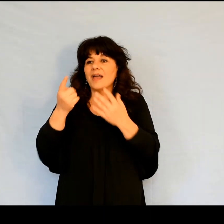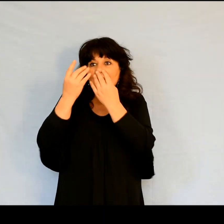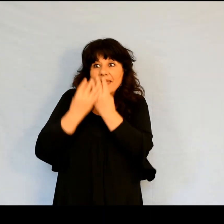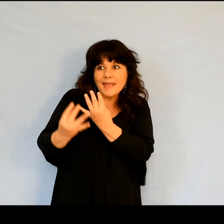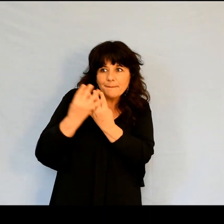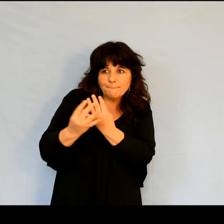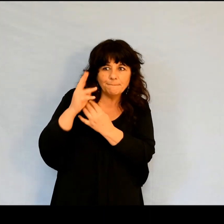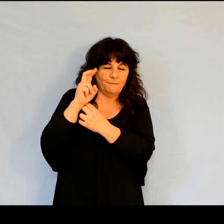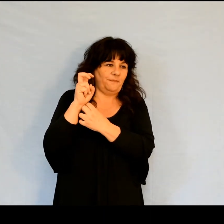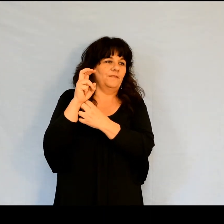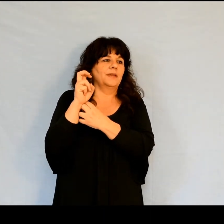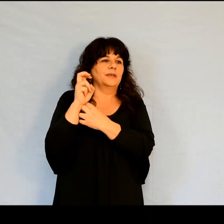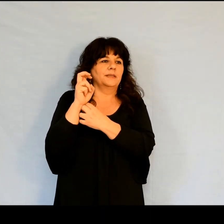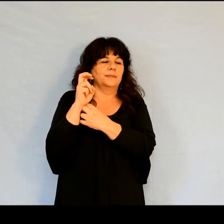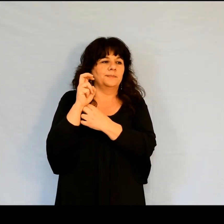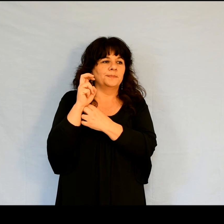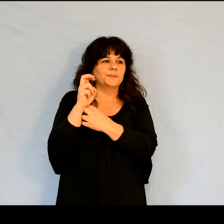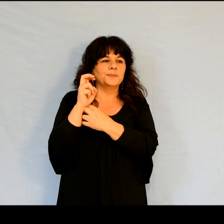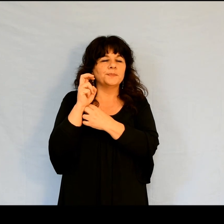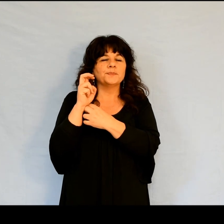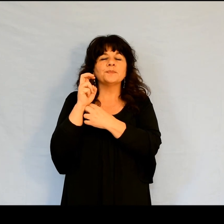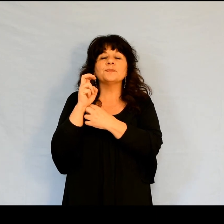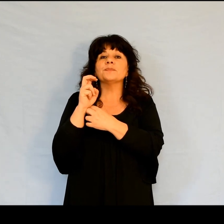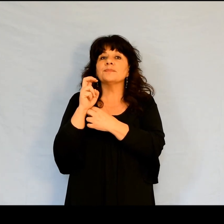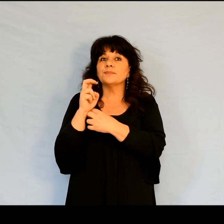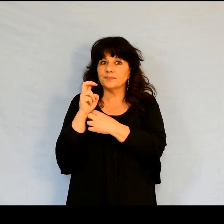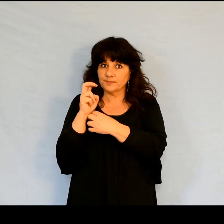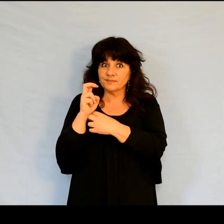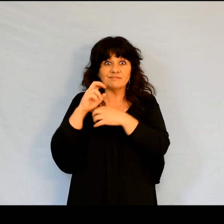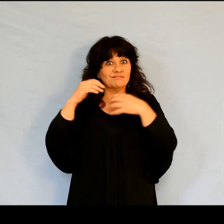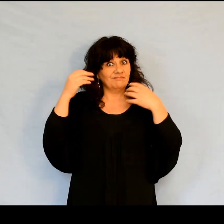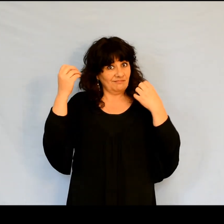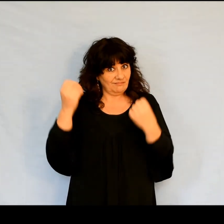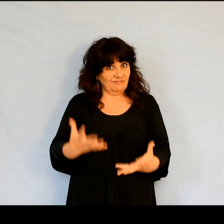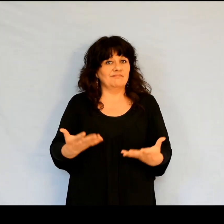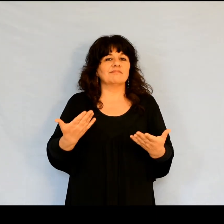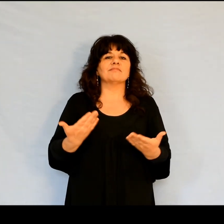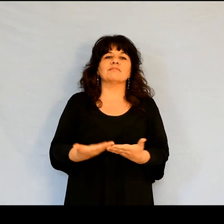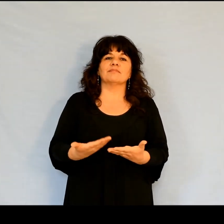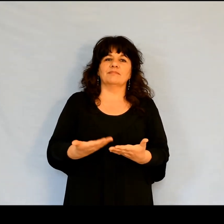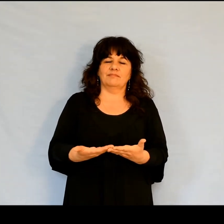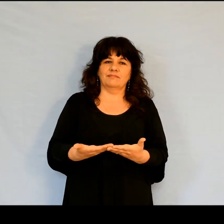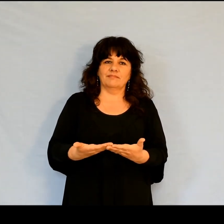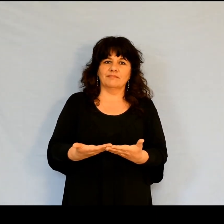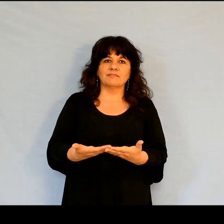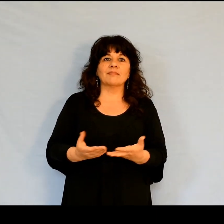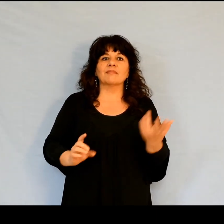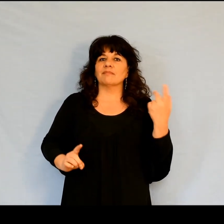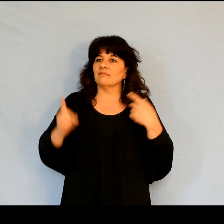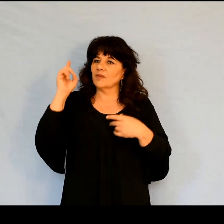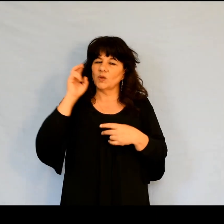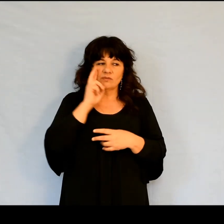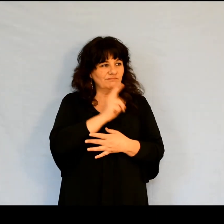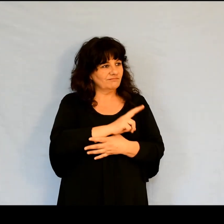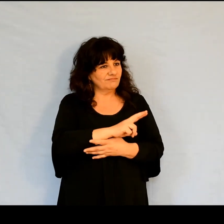verte. Et ce fut ainsi. Et Dieu vit tout ce qu'il avait